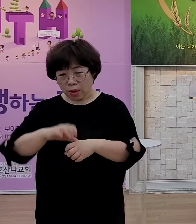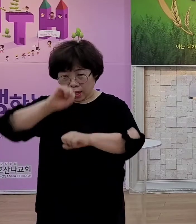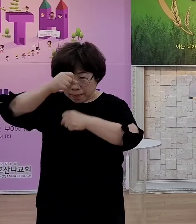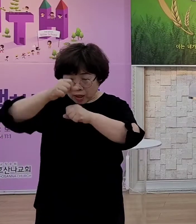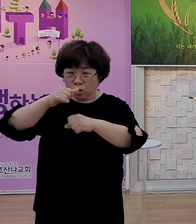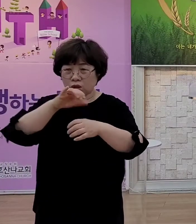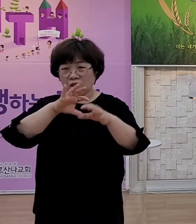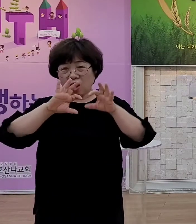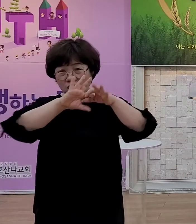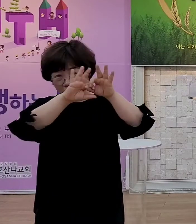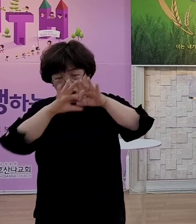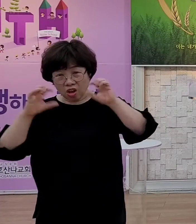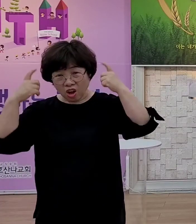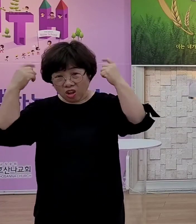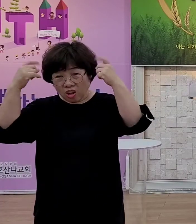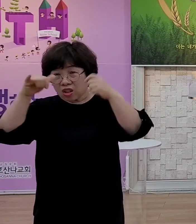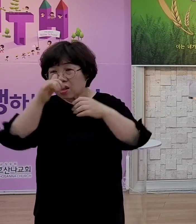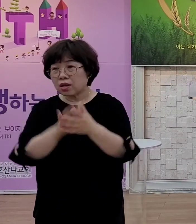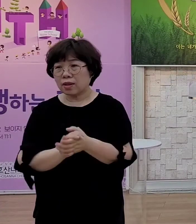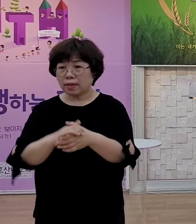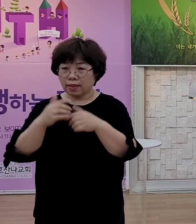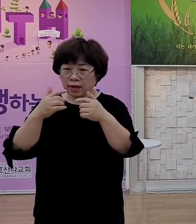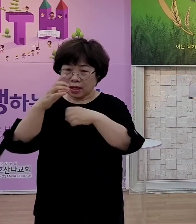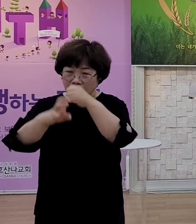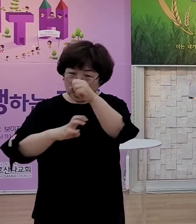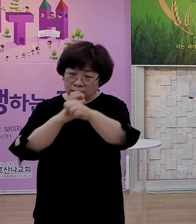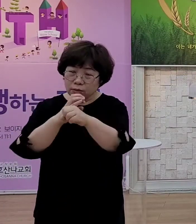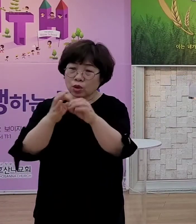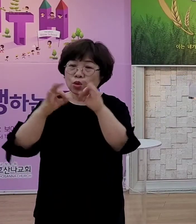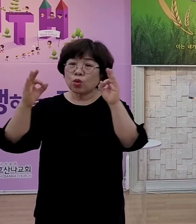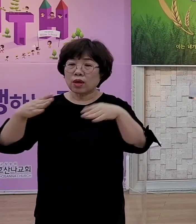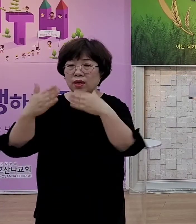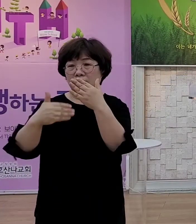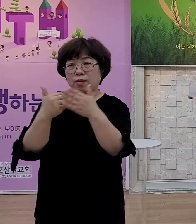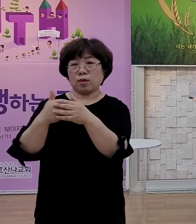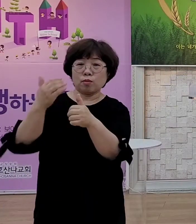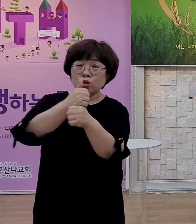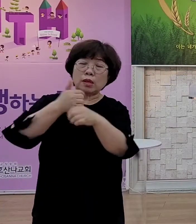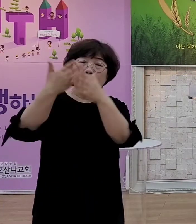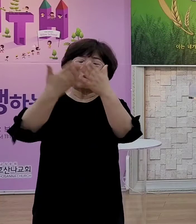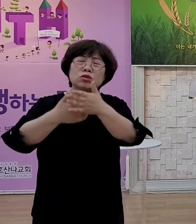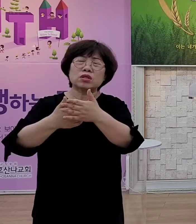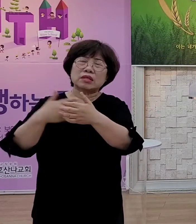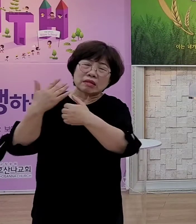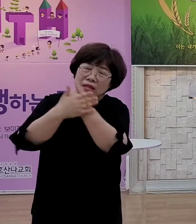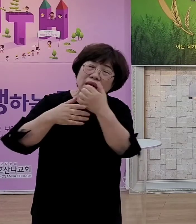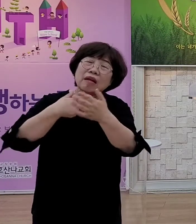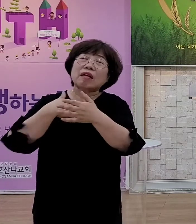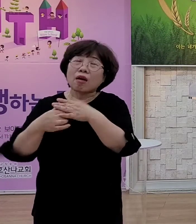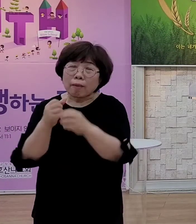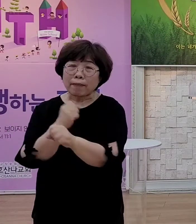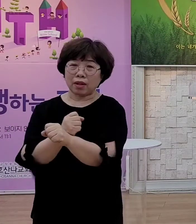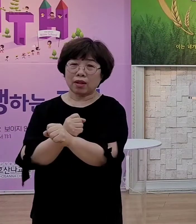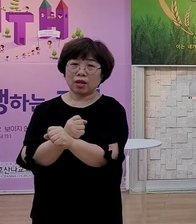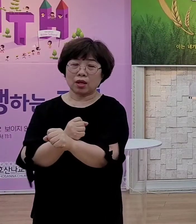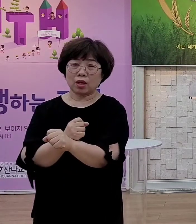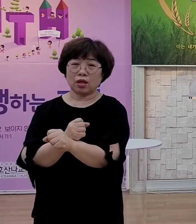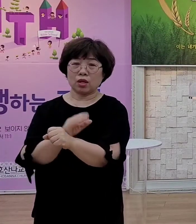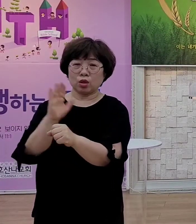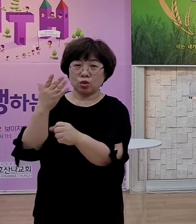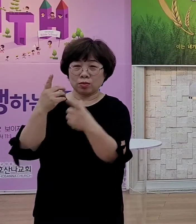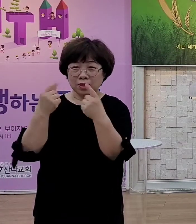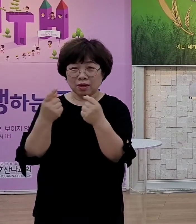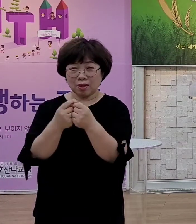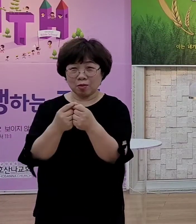않고 40년 동안 날마다 하나님이 붙들어 주십니다. 여러분 요즘처럼 이렇게 물질 문명의 시대에